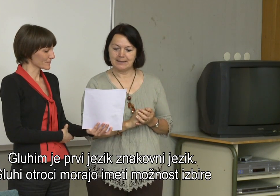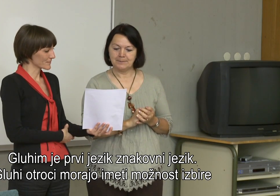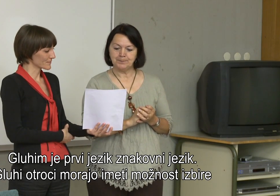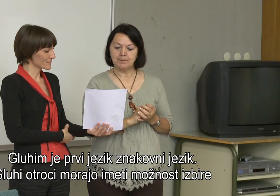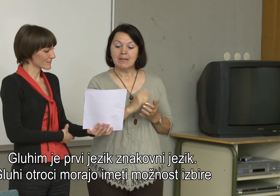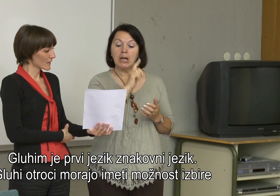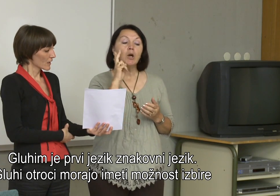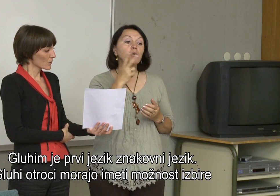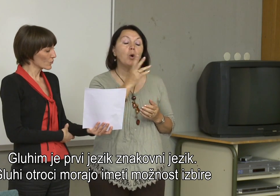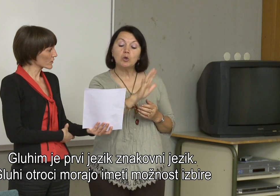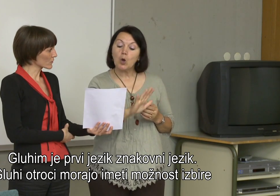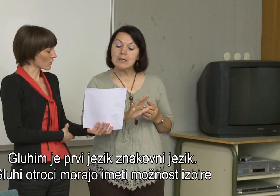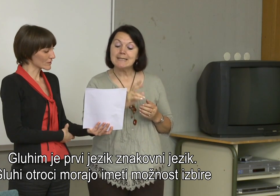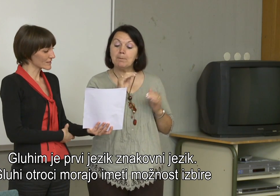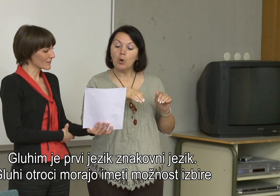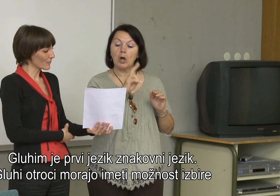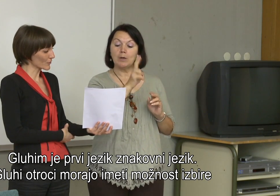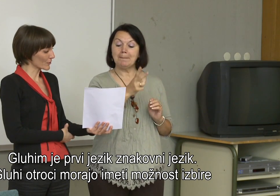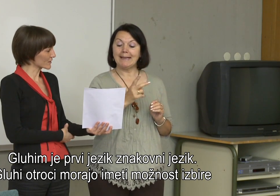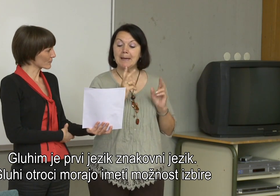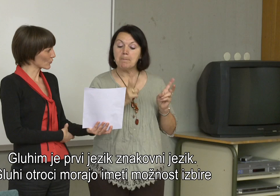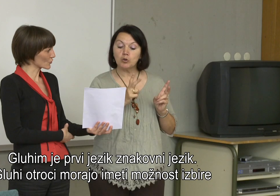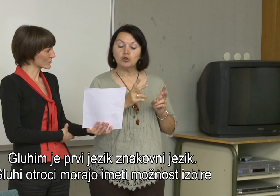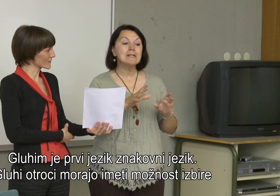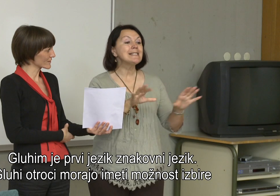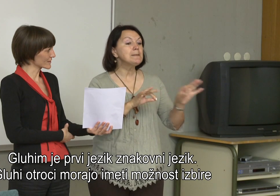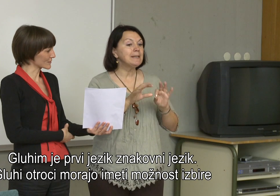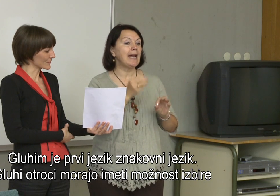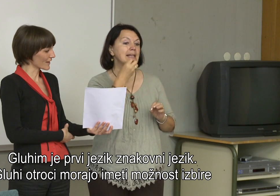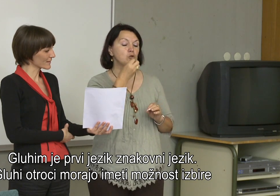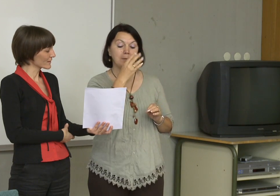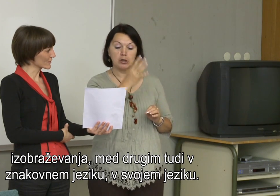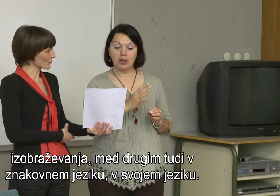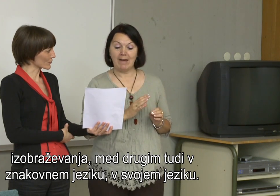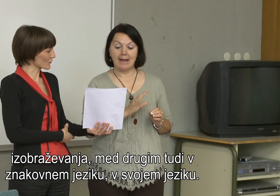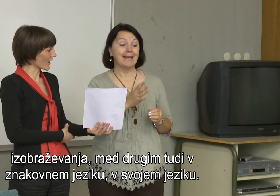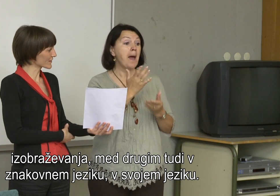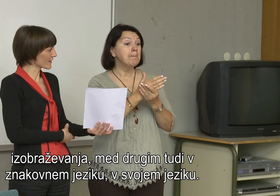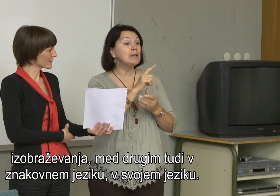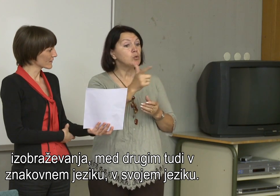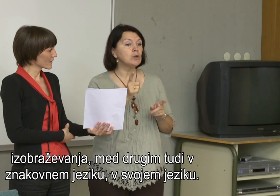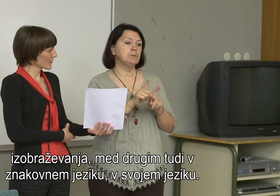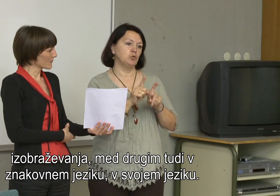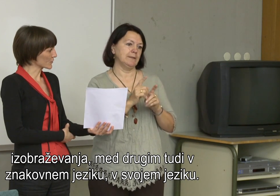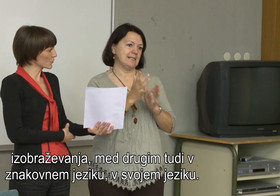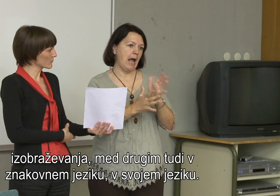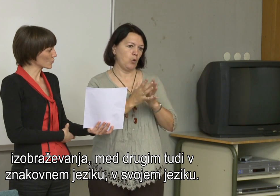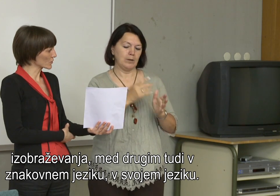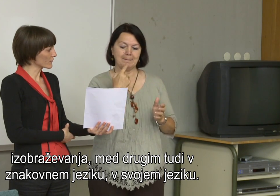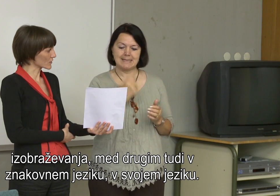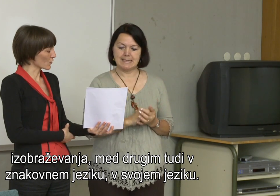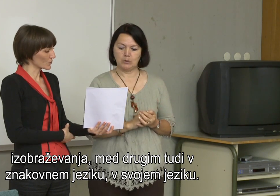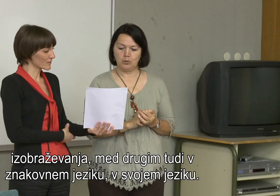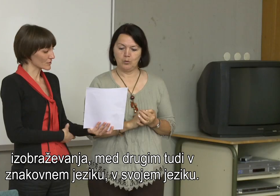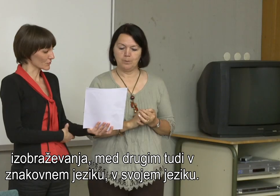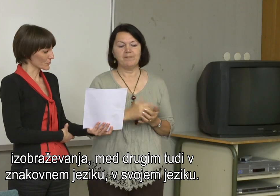jezik. Gluhi otroci morajo imeti možnost izbire, izobraževanja, med drugimi tudi